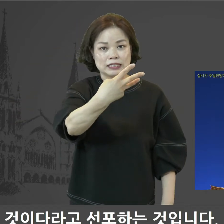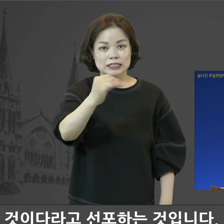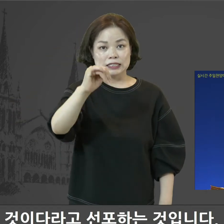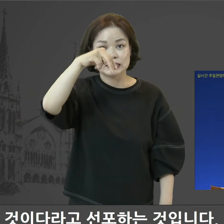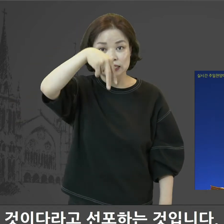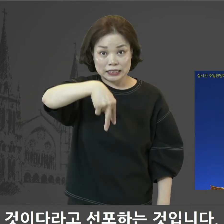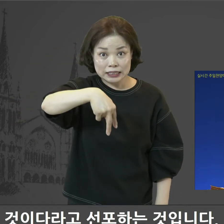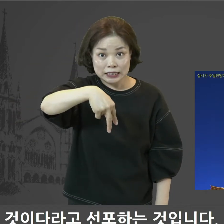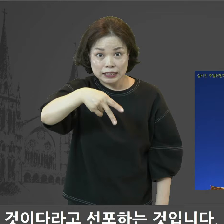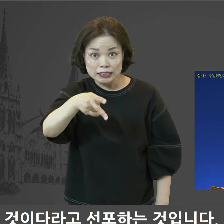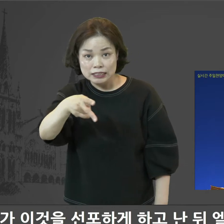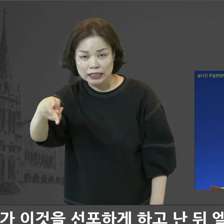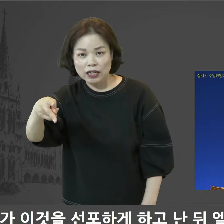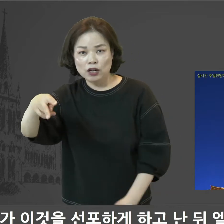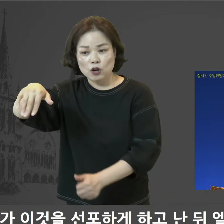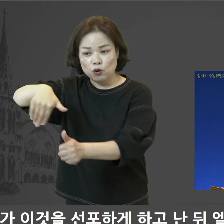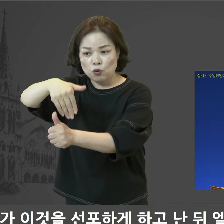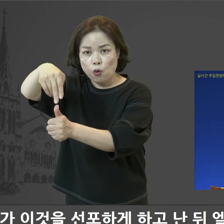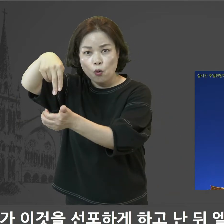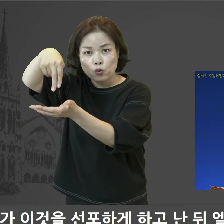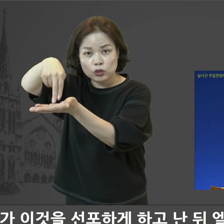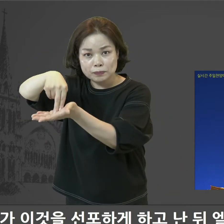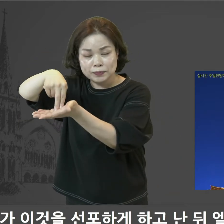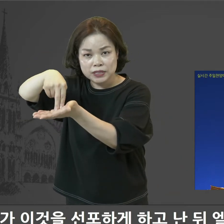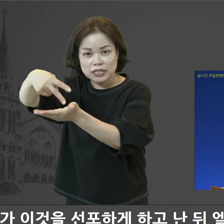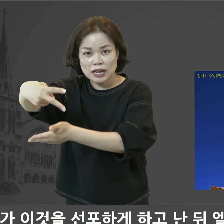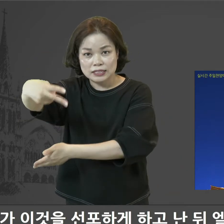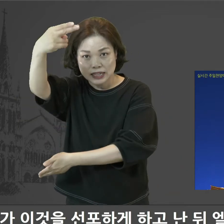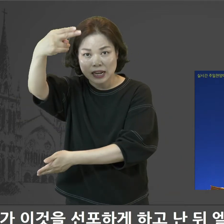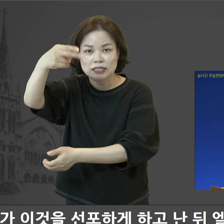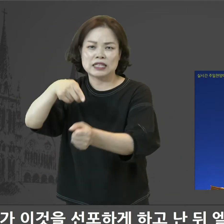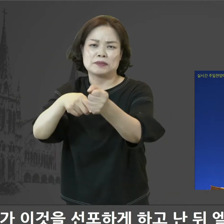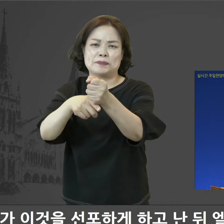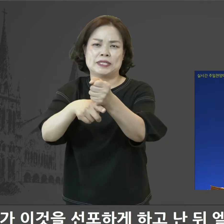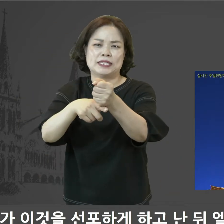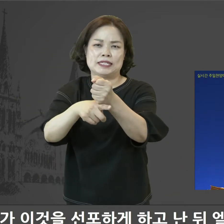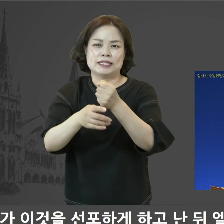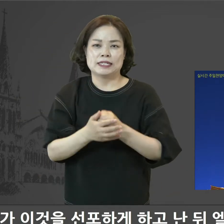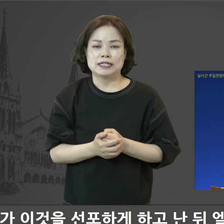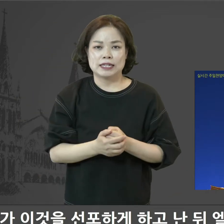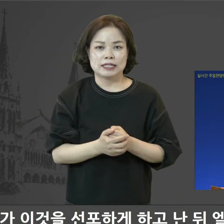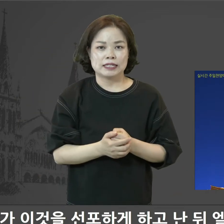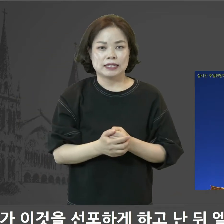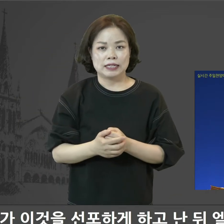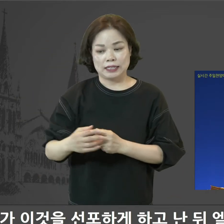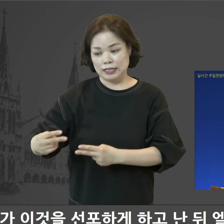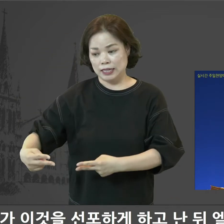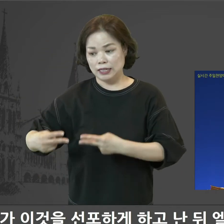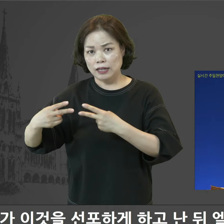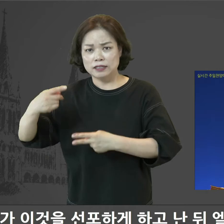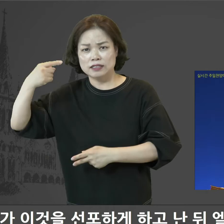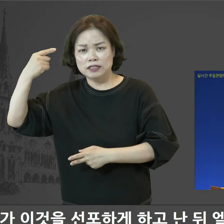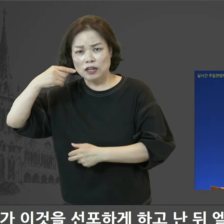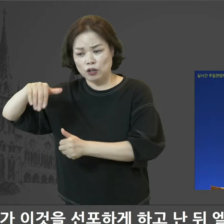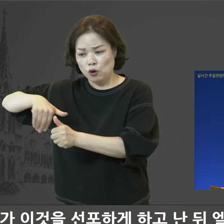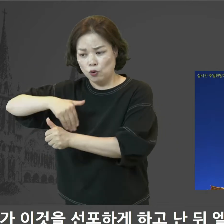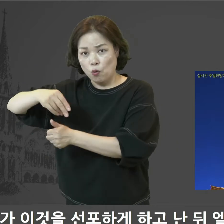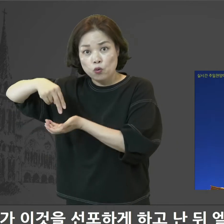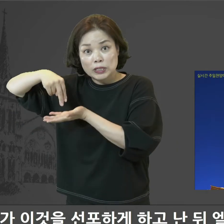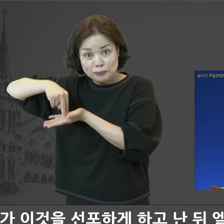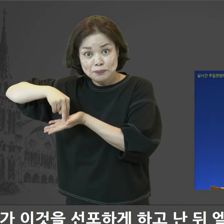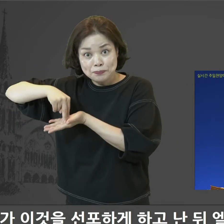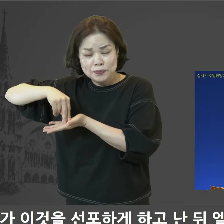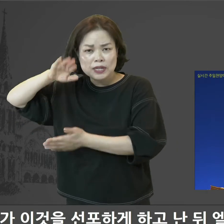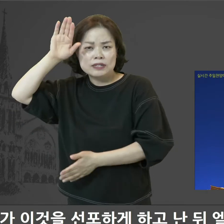말은 고립시키다, 잘라내다라는 의미를 가지고 있습니다. 엘리야를 철저하게